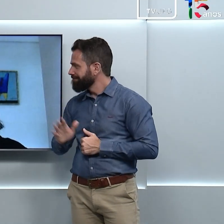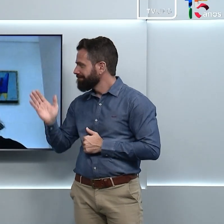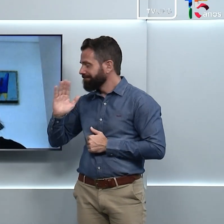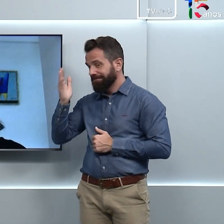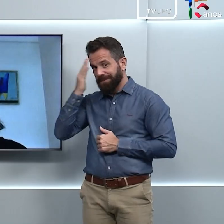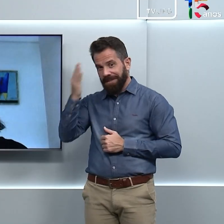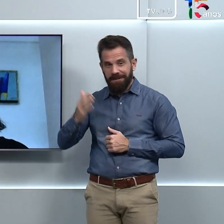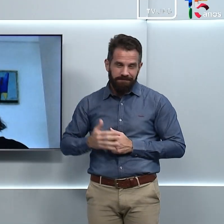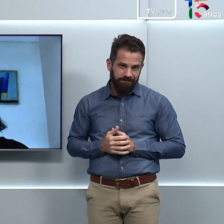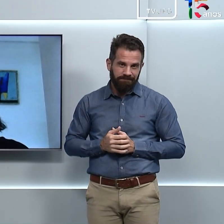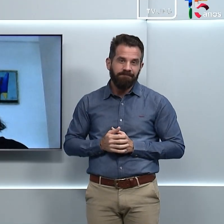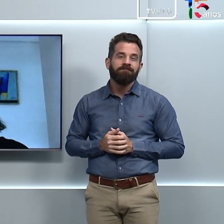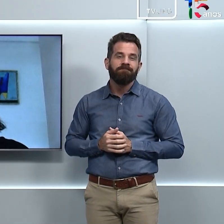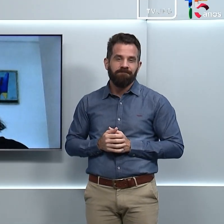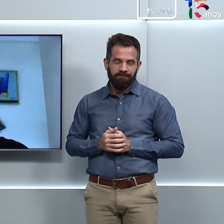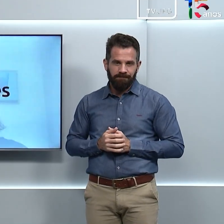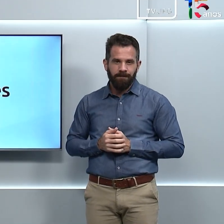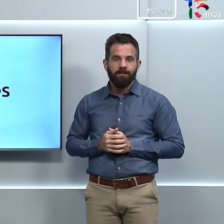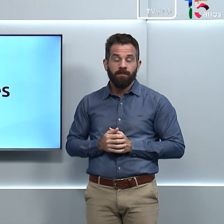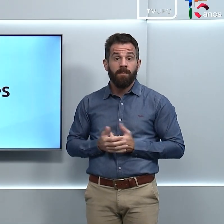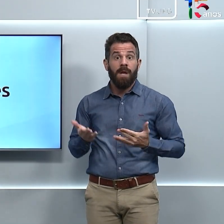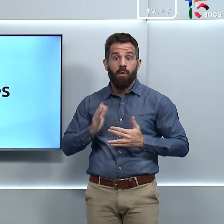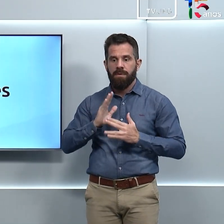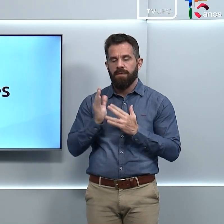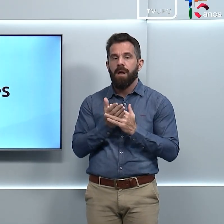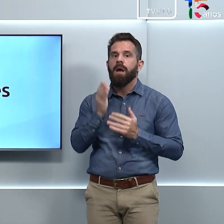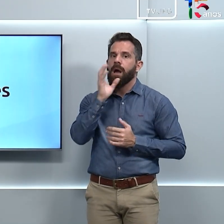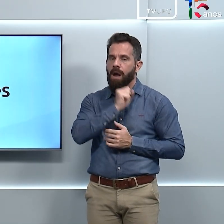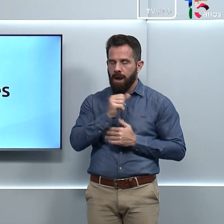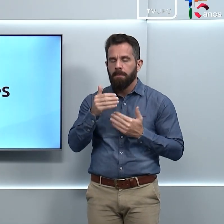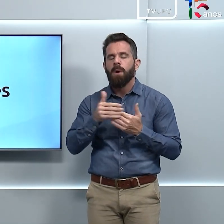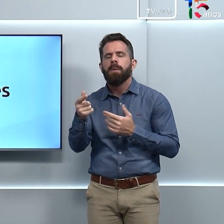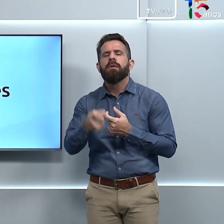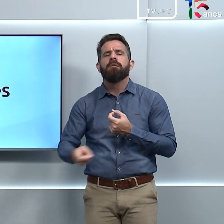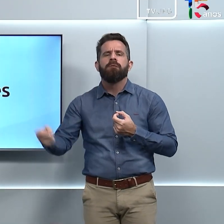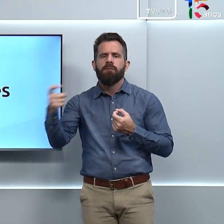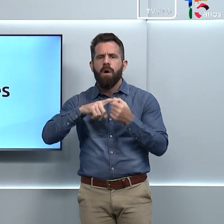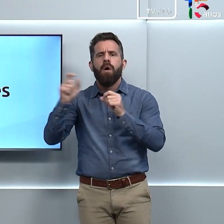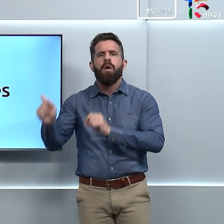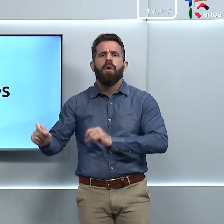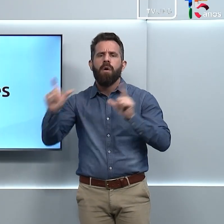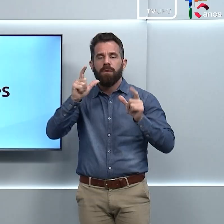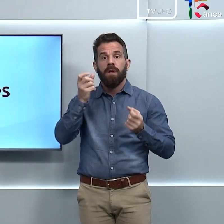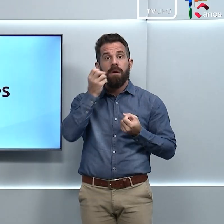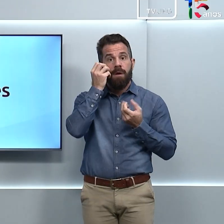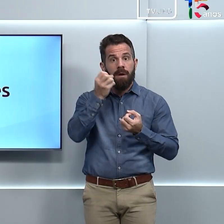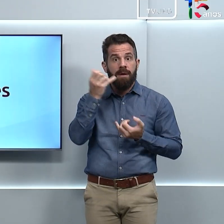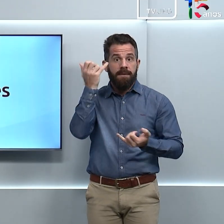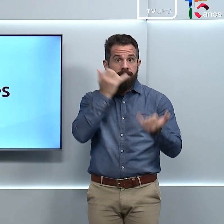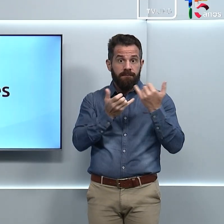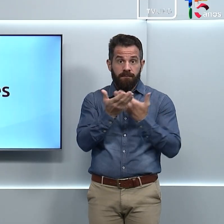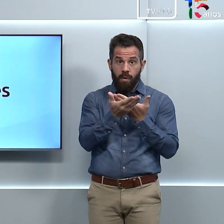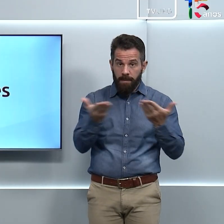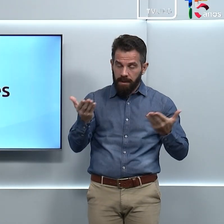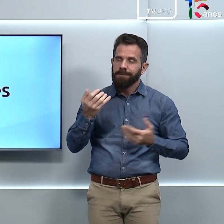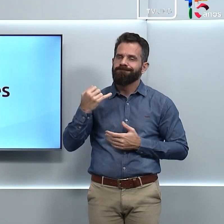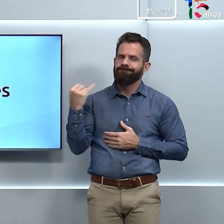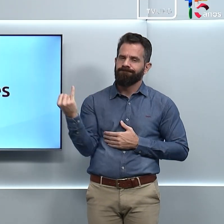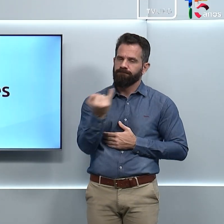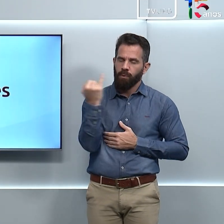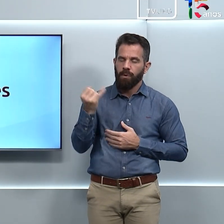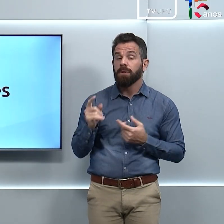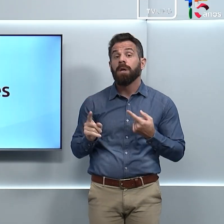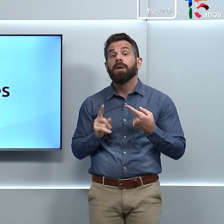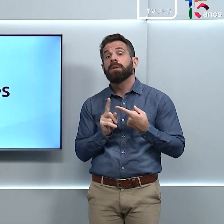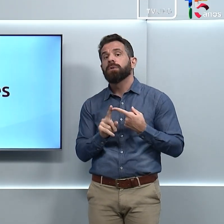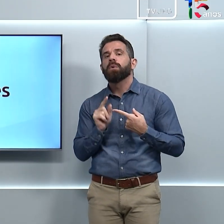tarde. Bom, agora a gente vai para um rápido intervalo e daqui a pouco tem mais informações importantes para você. A gente